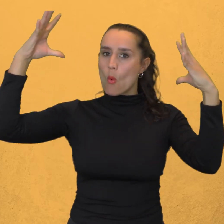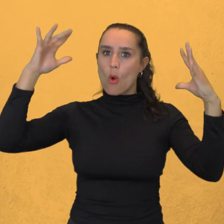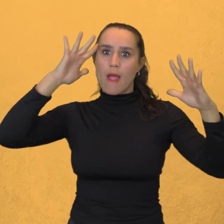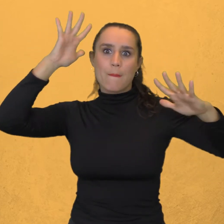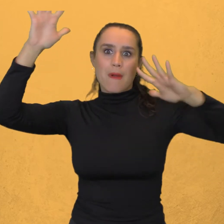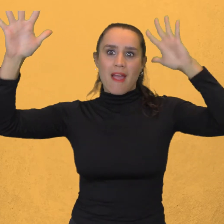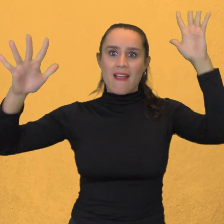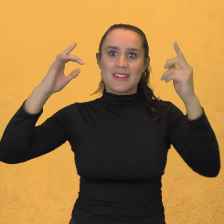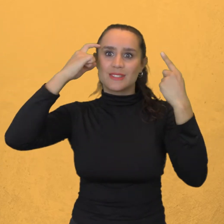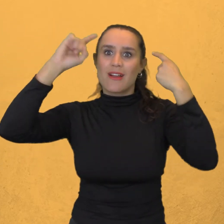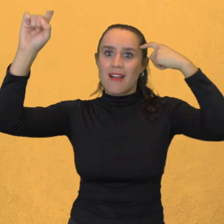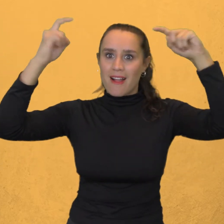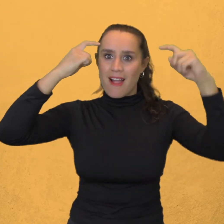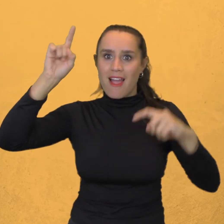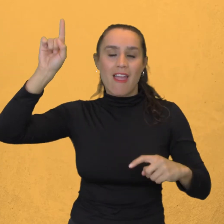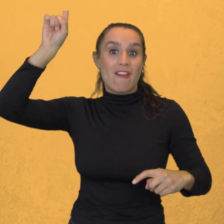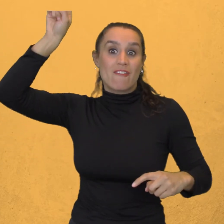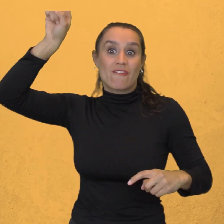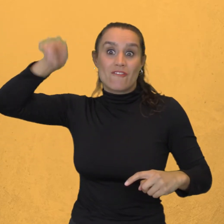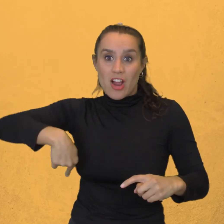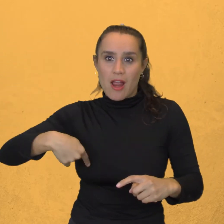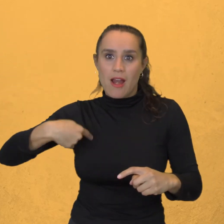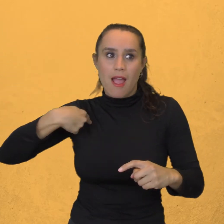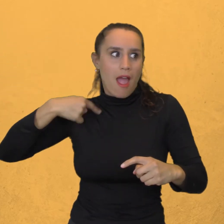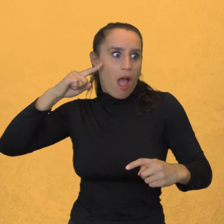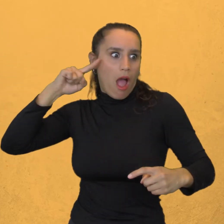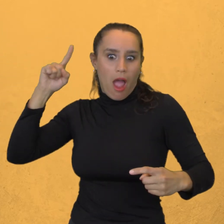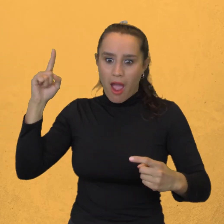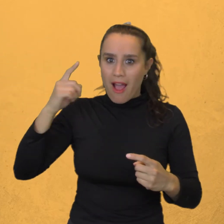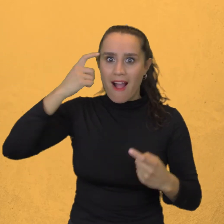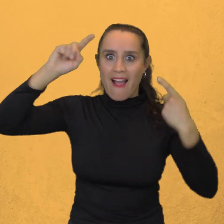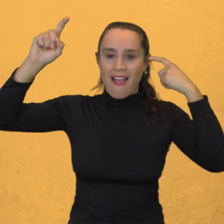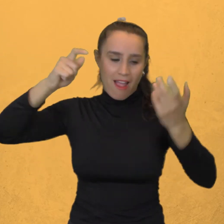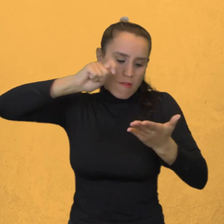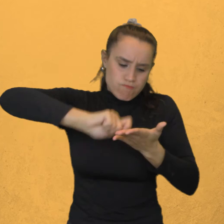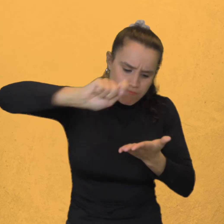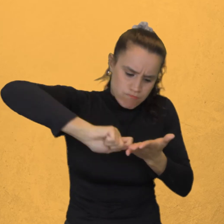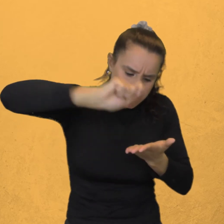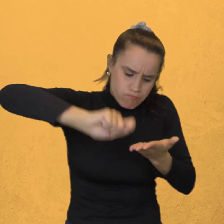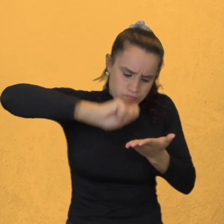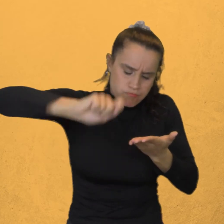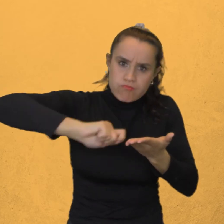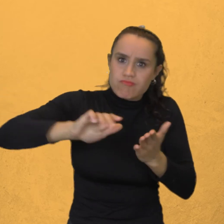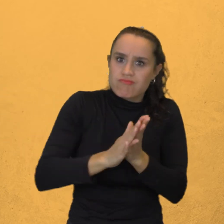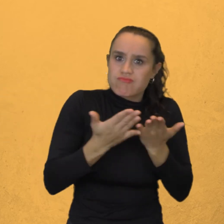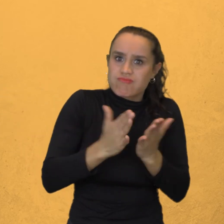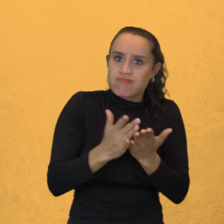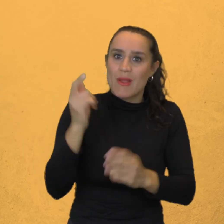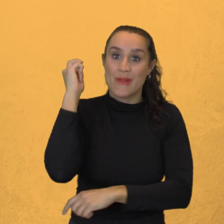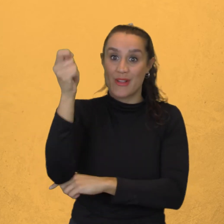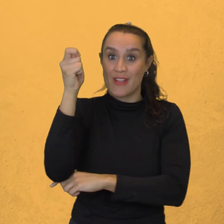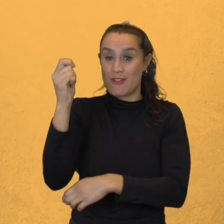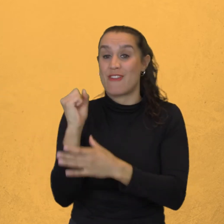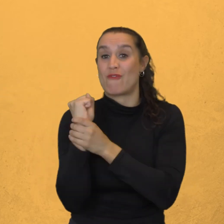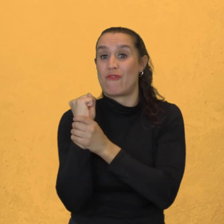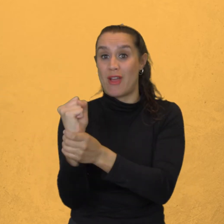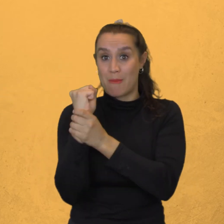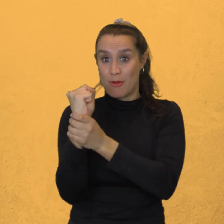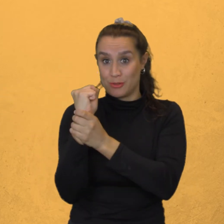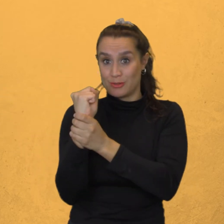talento E inspiración Que fue capaz de escribir El ingenioso hidalgo Don Quijote de la Mancha Que saldrá publicado